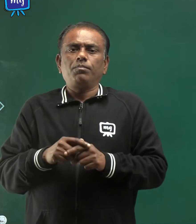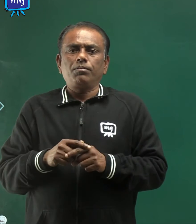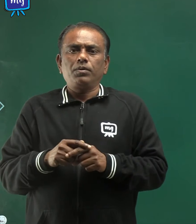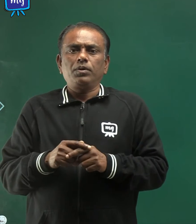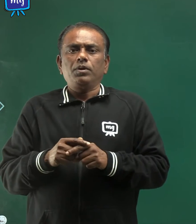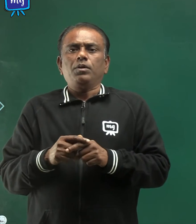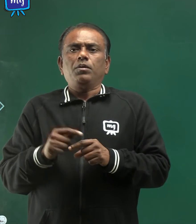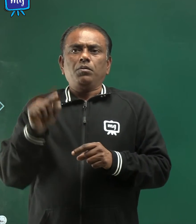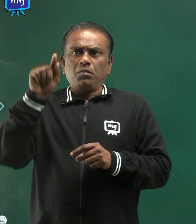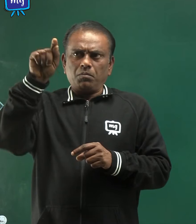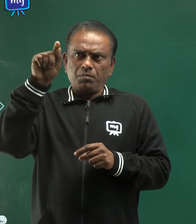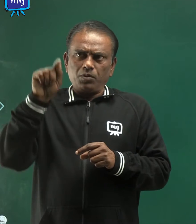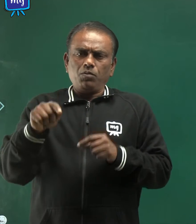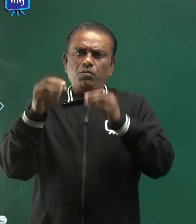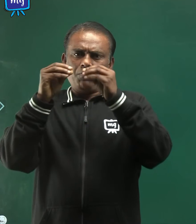बिंदु B